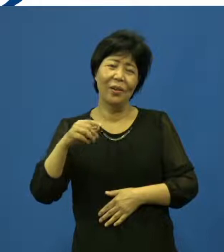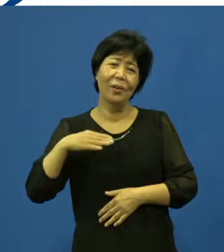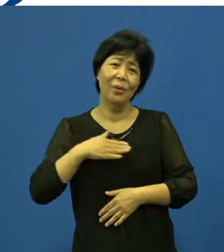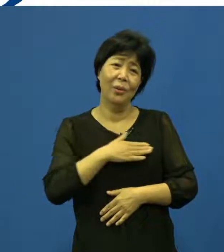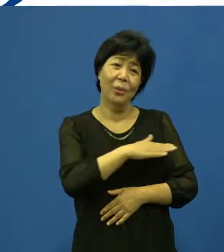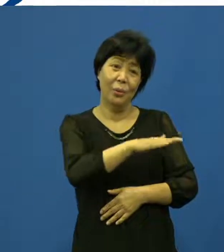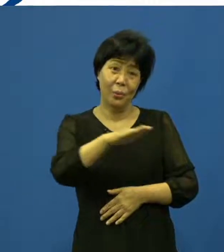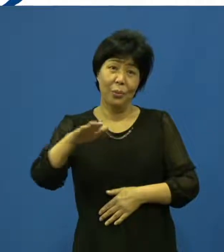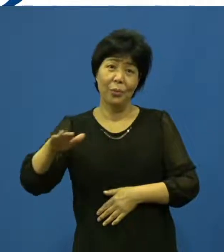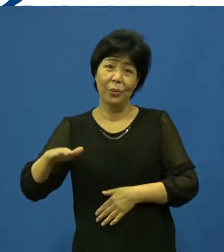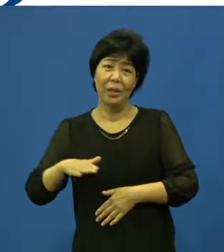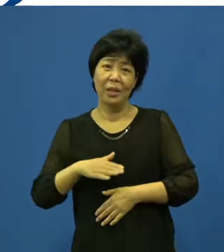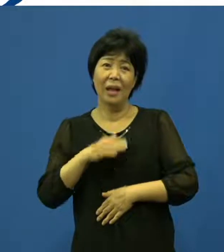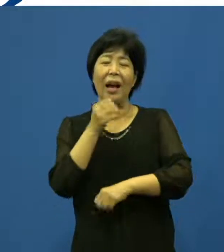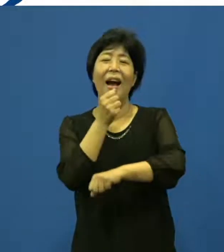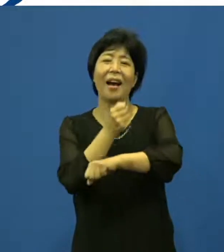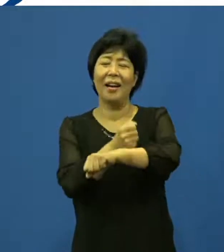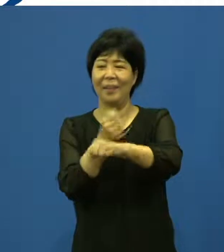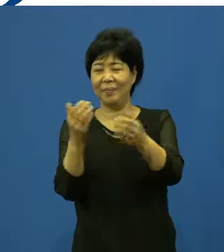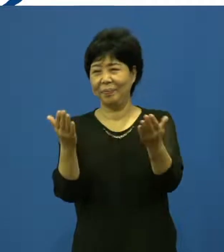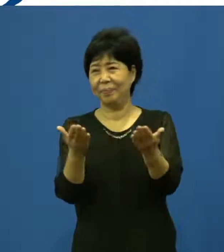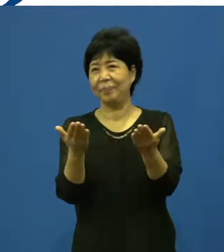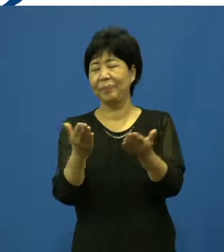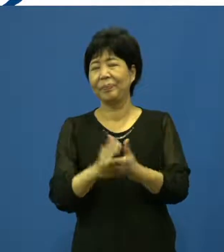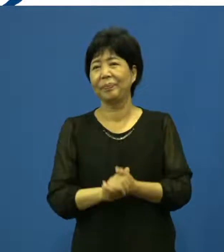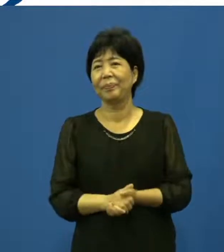우리가 주장할 수 있는 의인 것이죠.